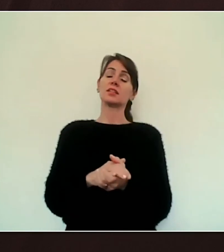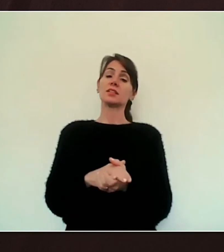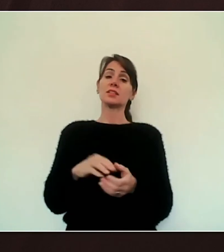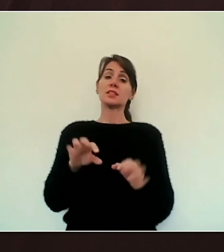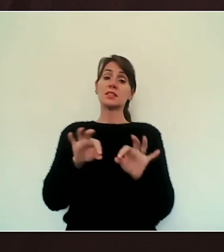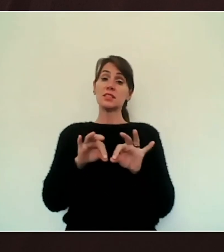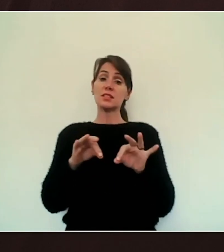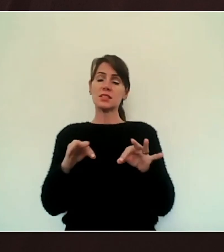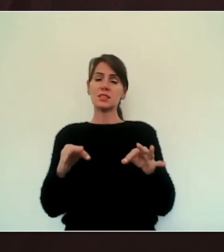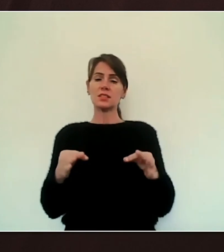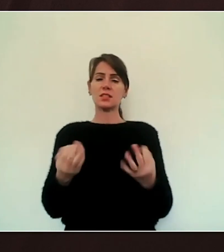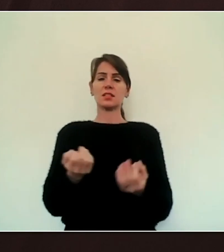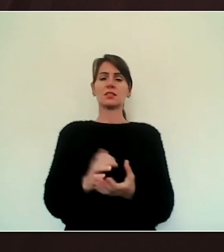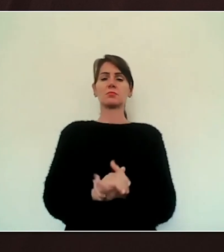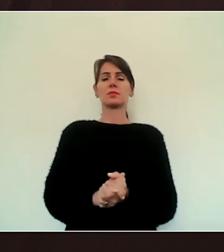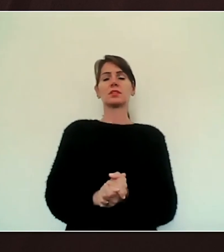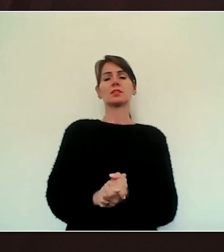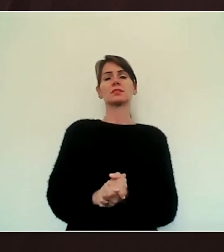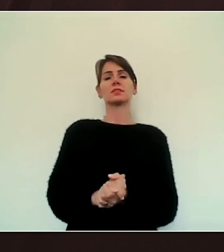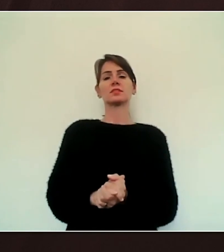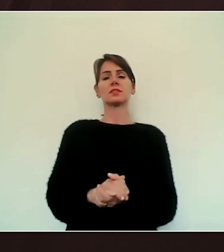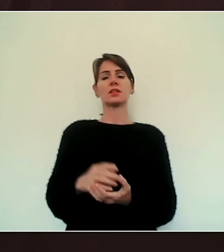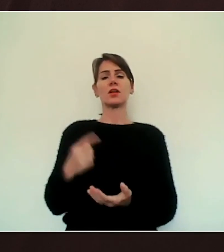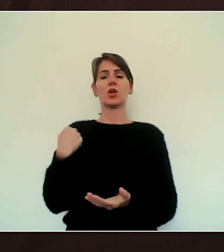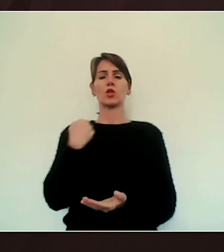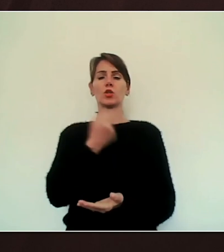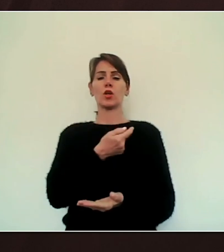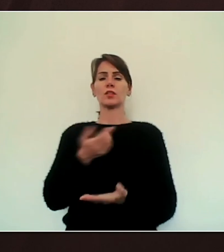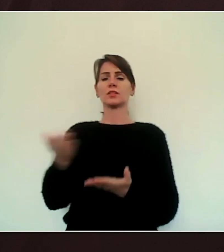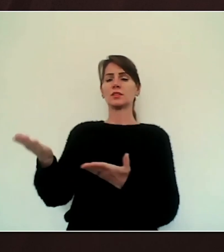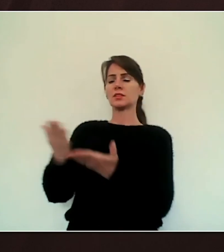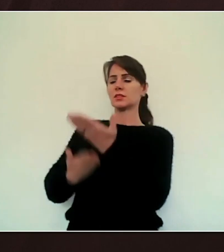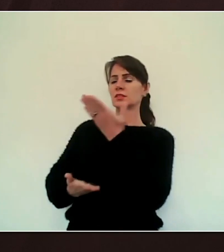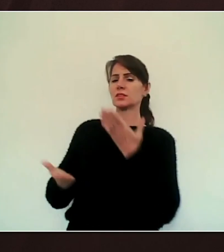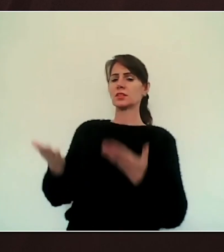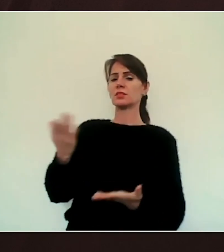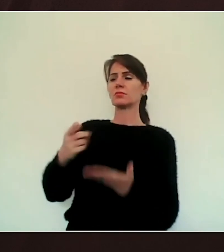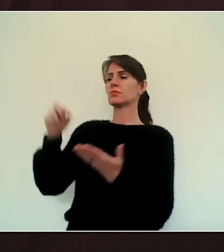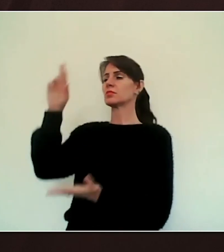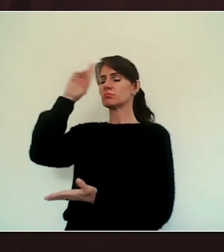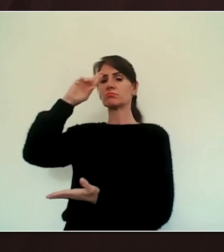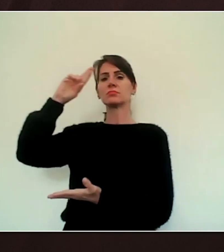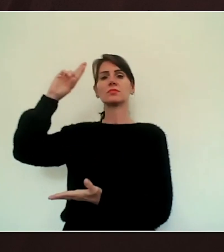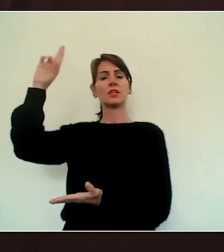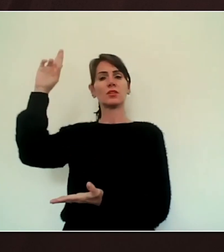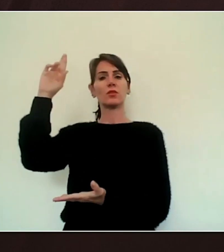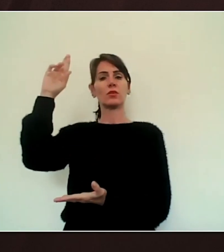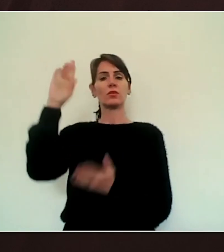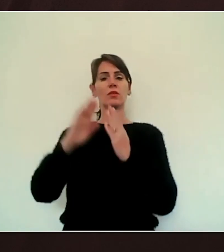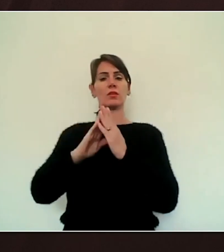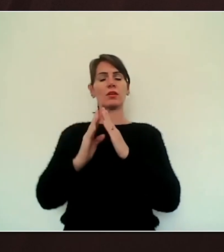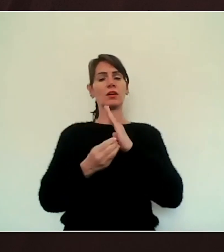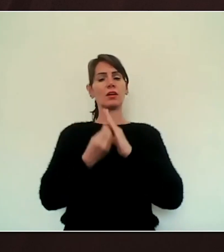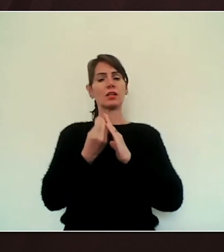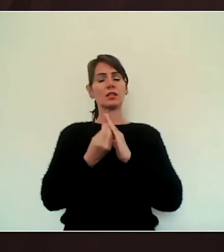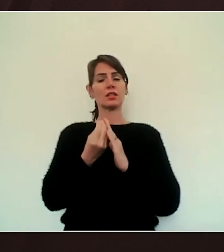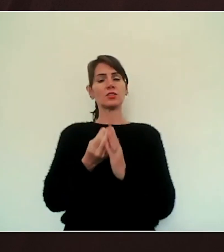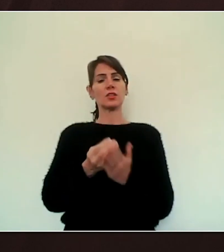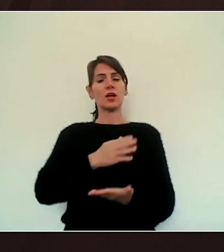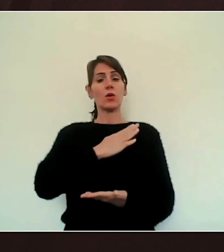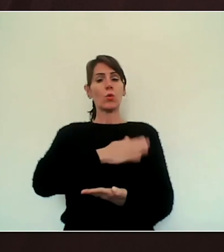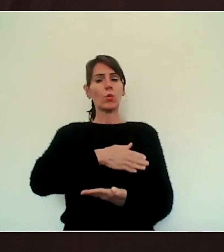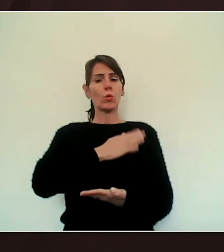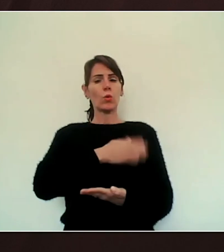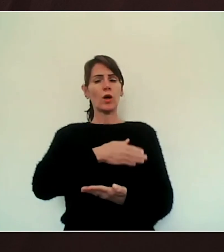devemos servir o Senhor e a igreja com o amor que procede de coração puro e